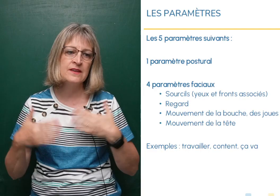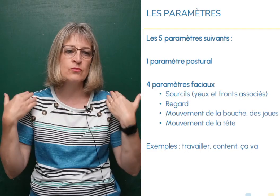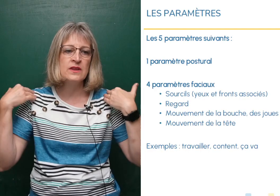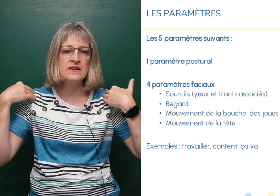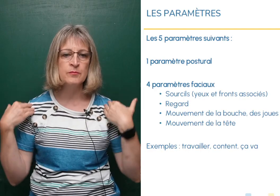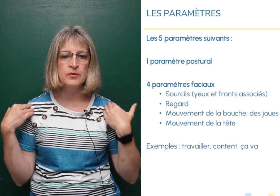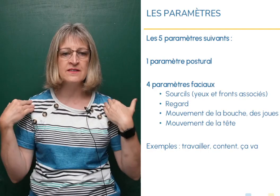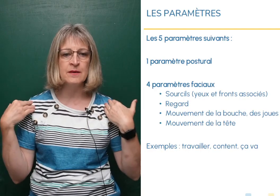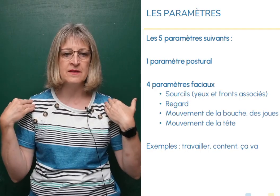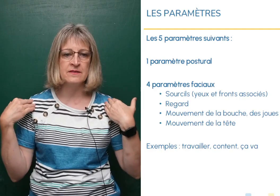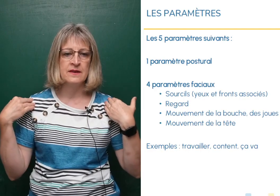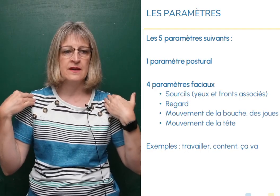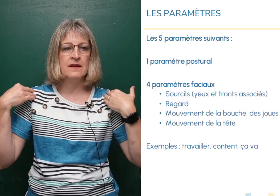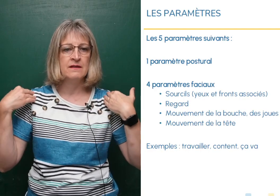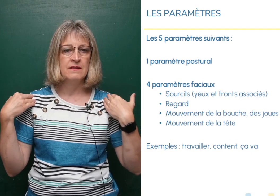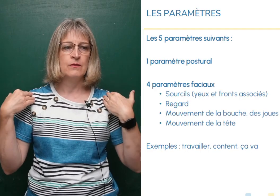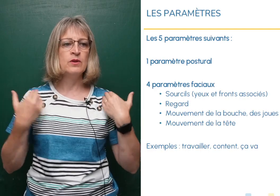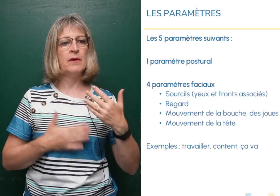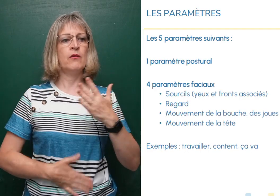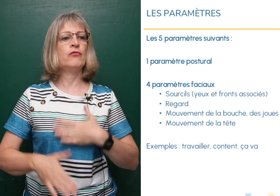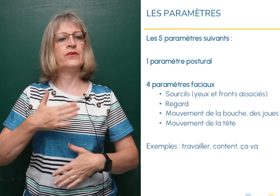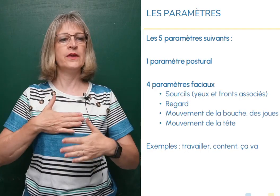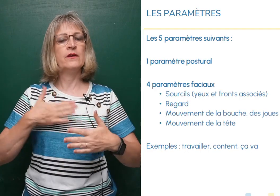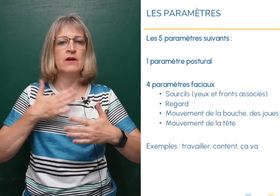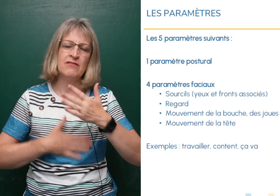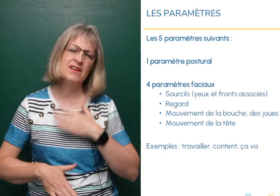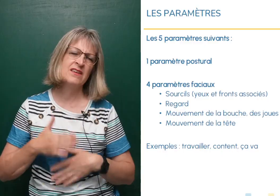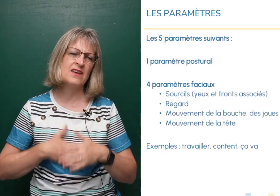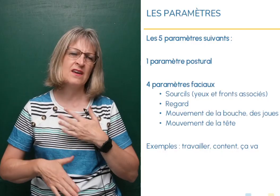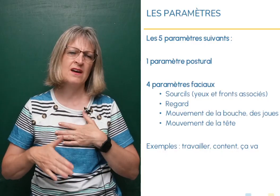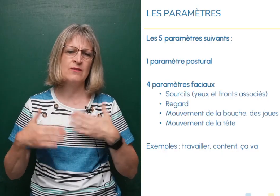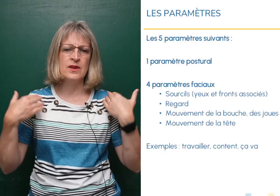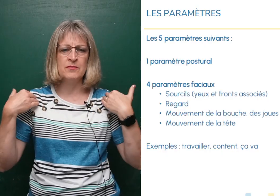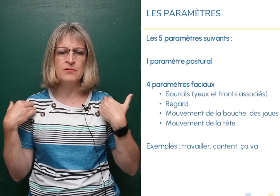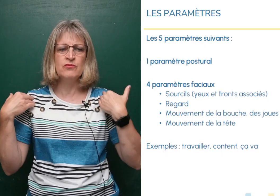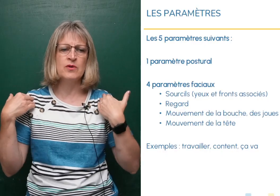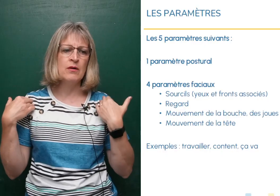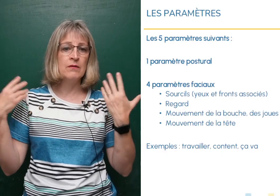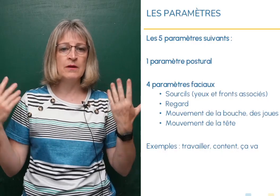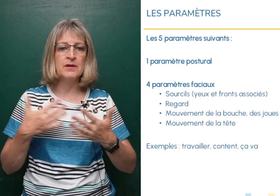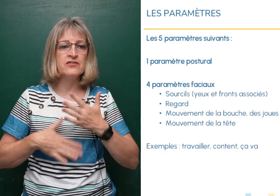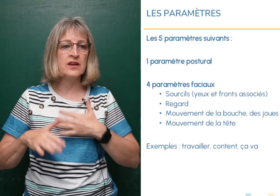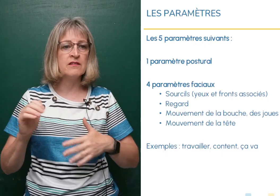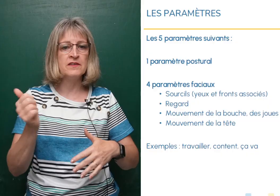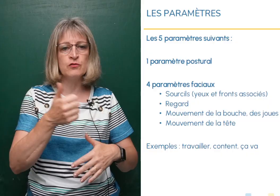on a les épaules qui s'abaissent. Hein, on n'est pas fatigué, voilà, fatigué. Hein, on a un petit mouvement, après chacun fait son